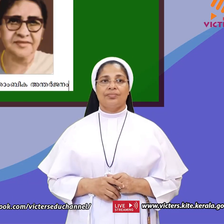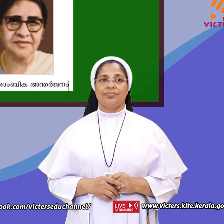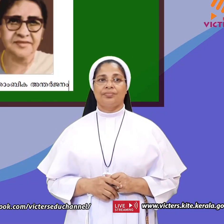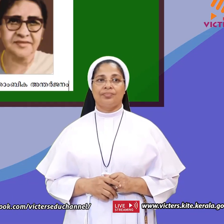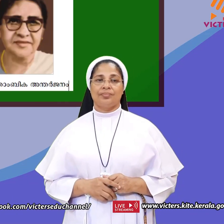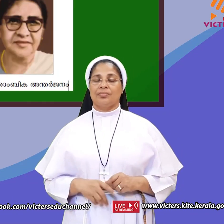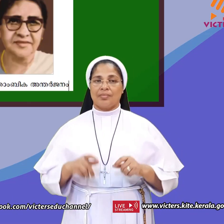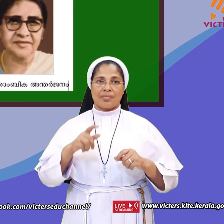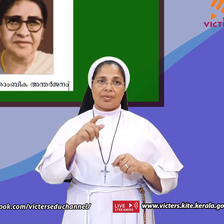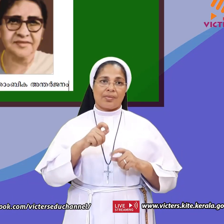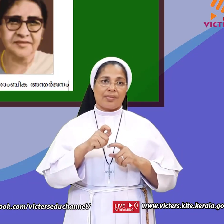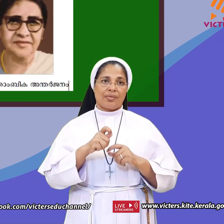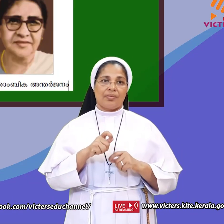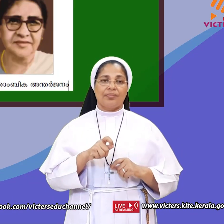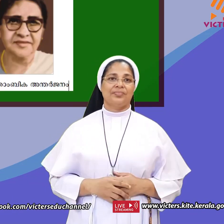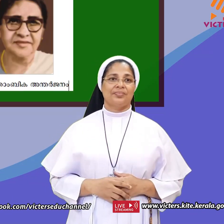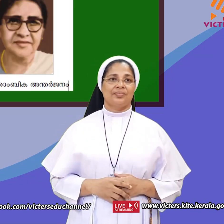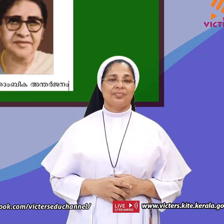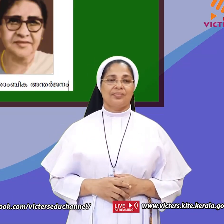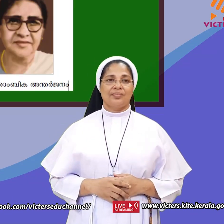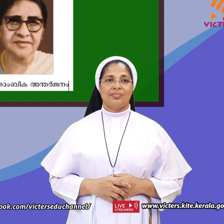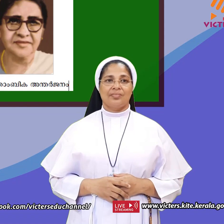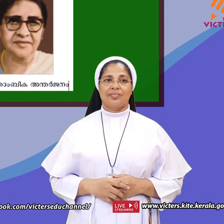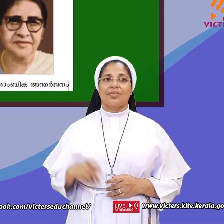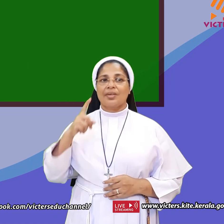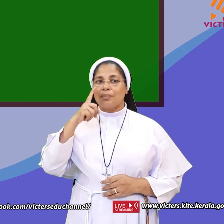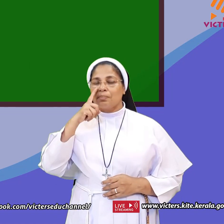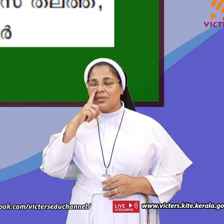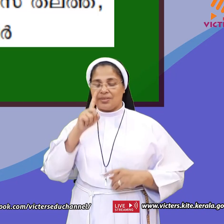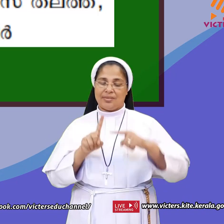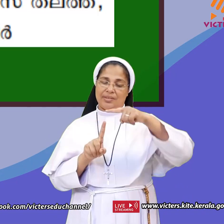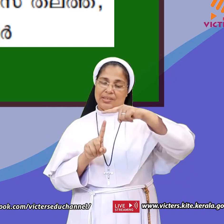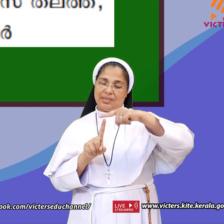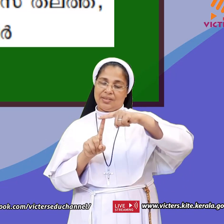ലളിതാംബിക അന്തർജനം എഴുതിയ ഒരു ചെറുകഥയാണ് വിശ്വരൂപം. മിസ്സസ് സ്ഥലത്ത്,